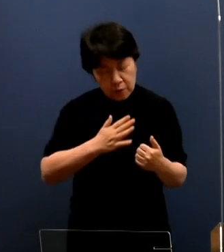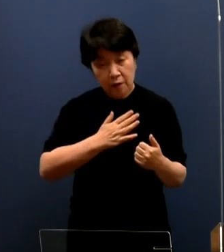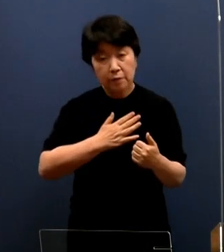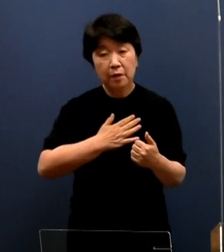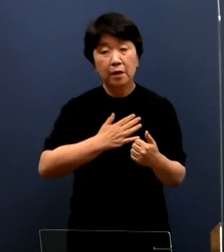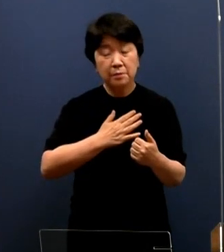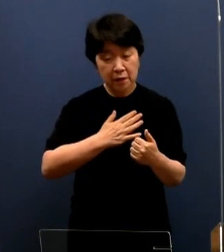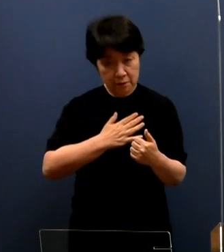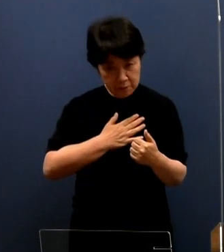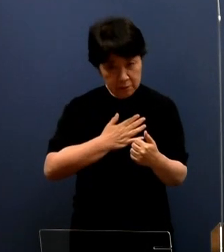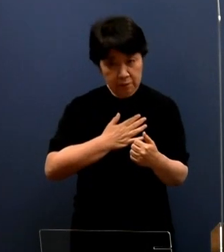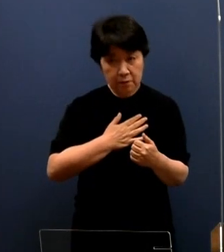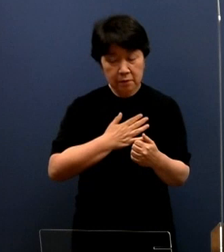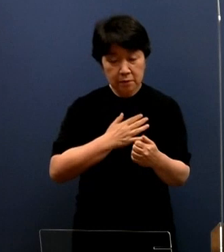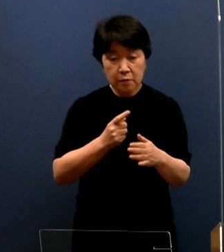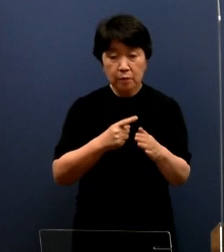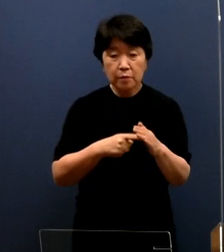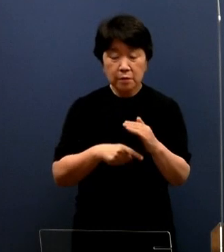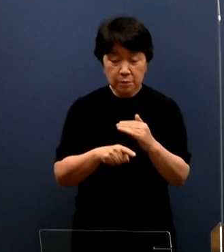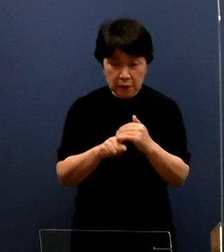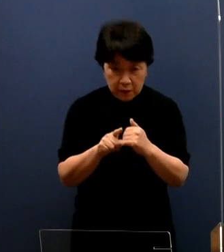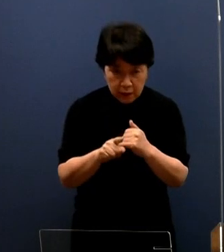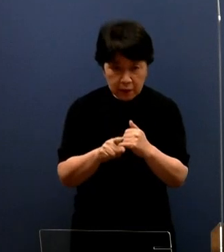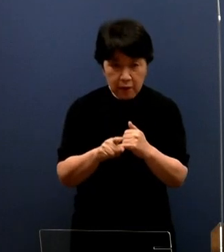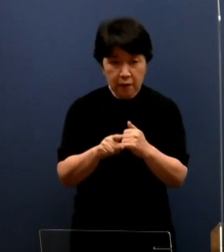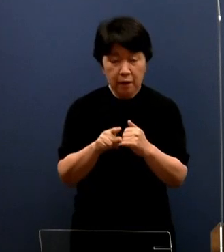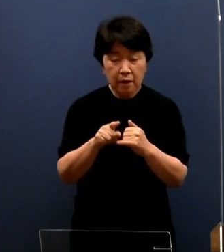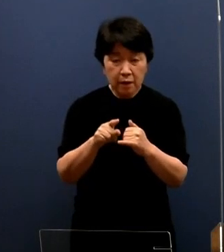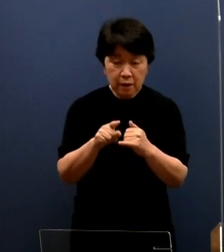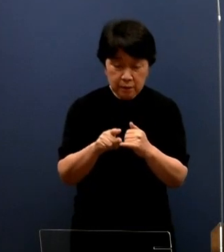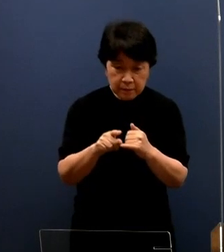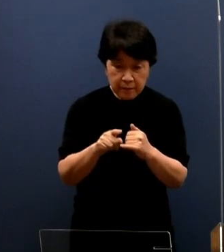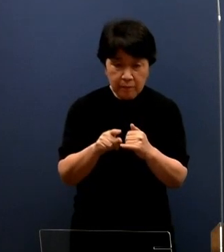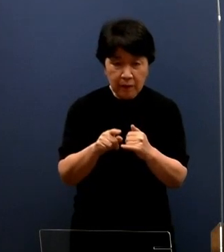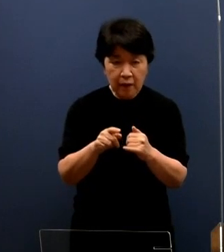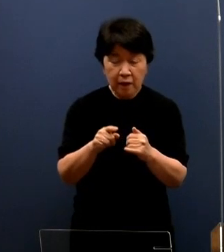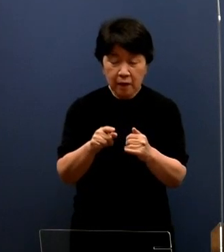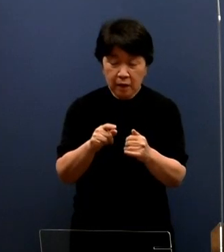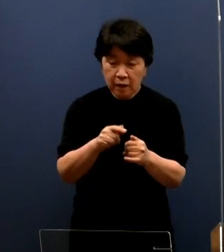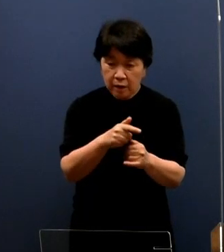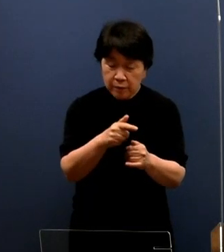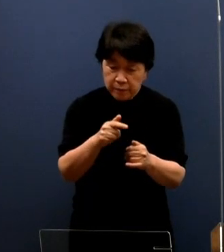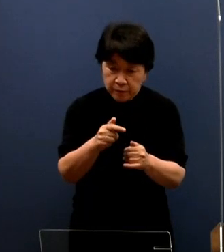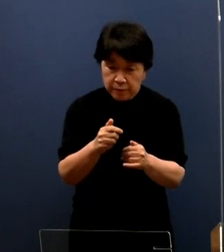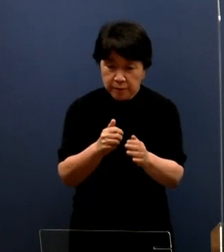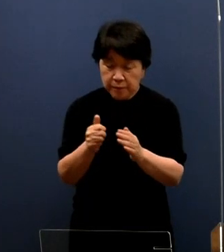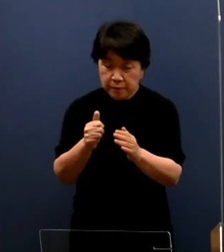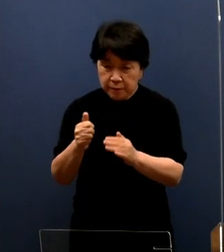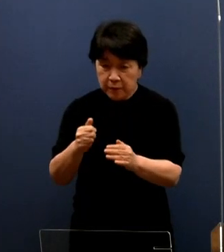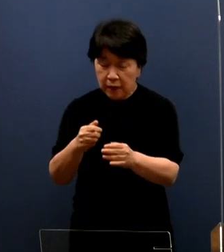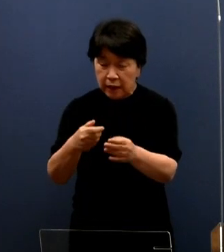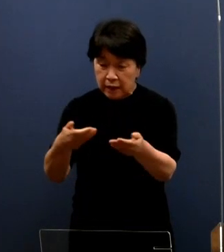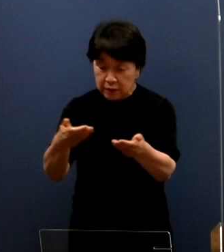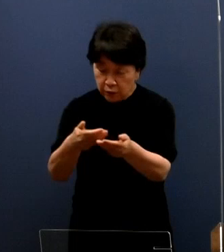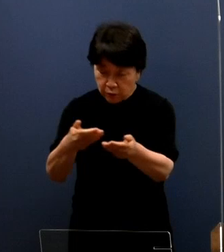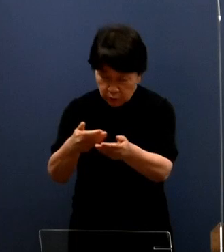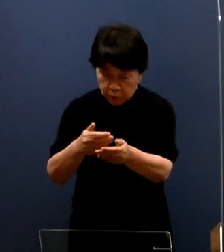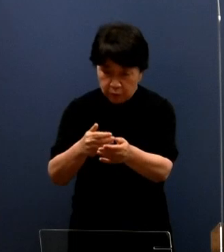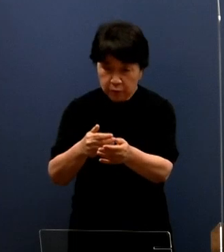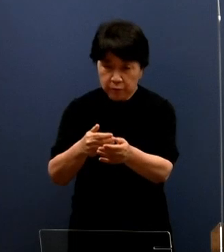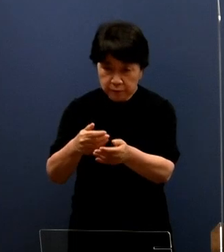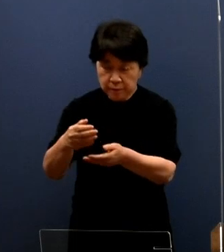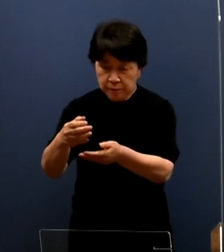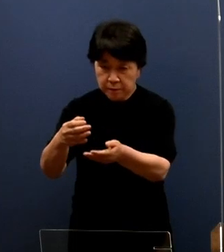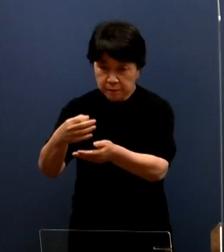して、その需要を喚起できる環境で、その需要喚起するためのツールをもう準備しています